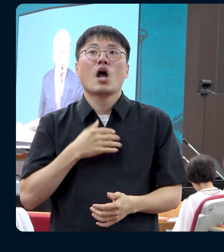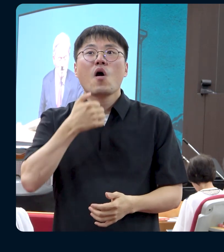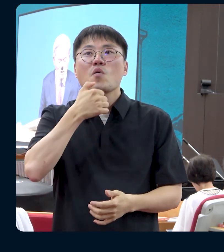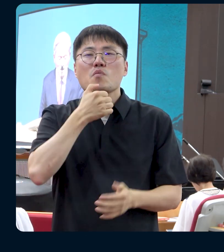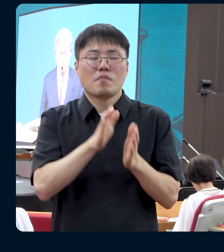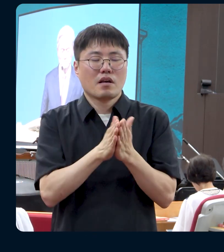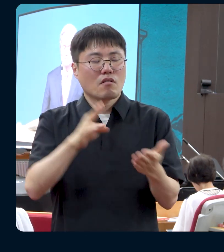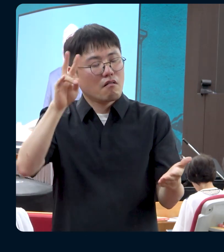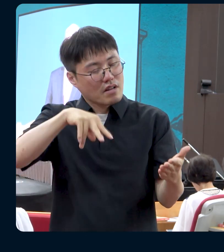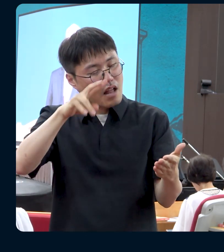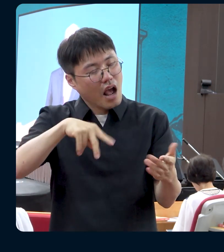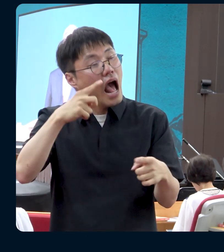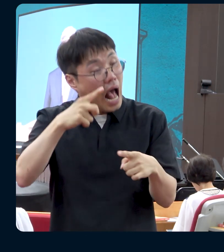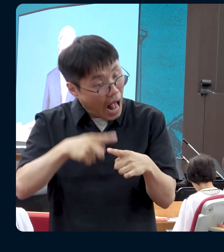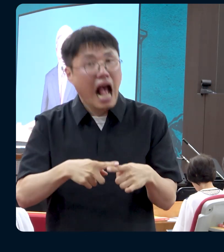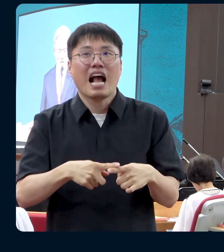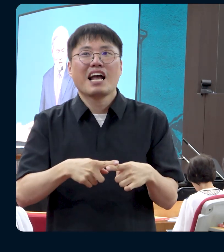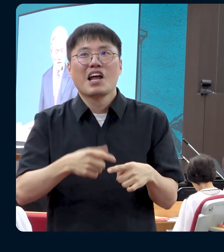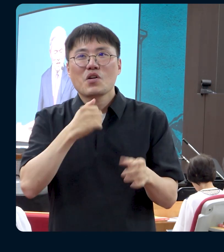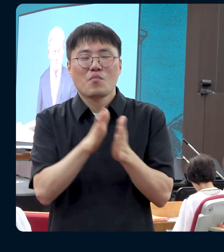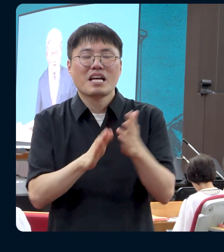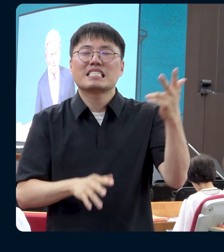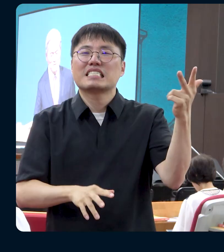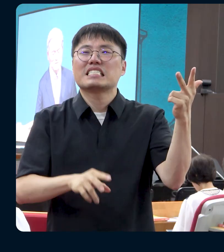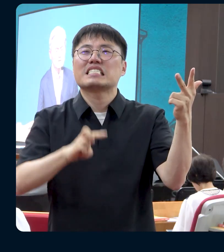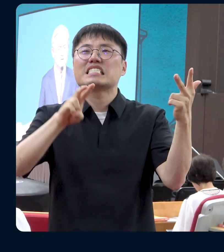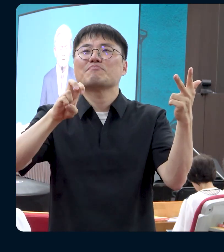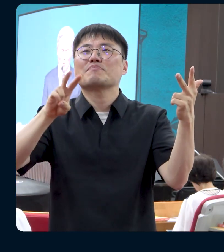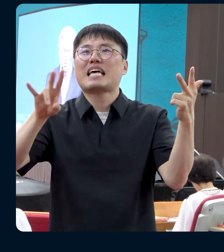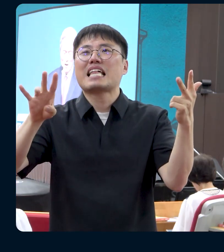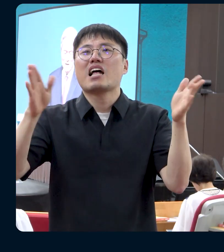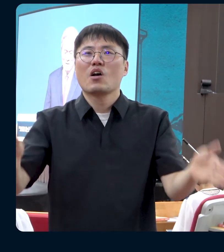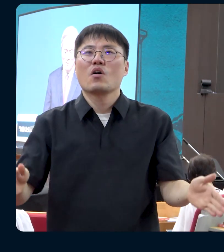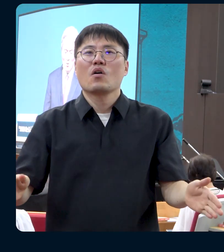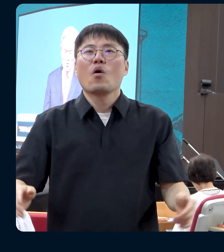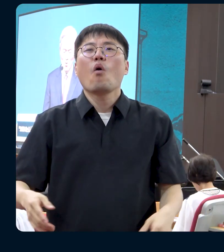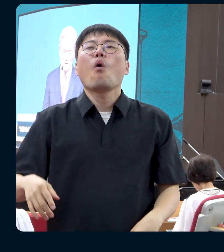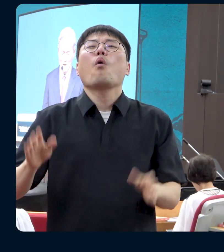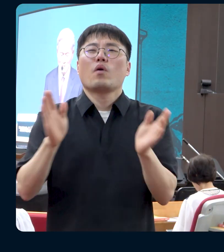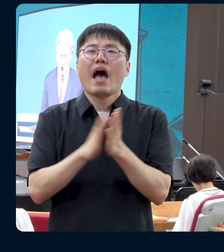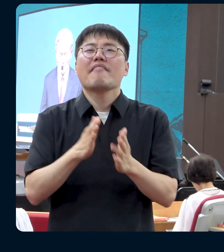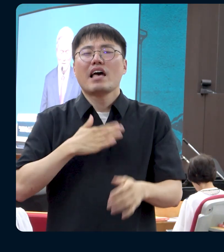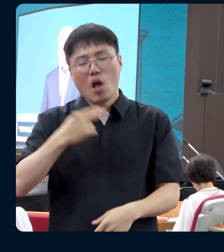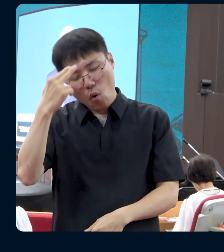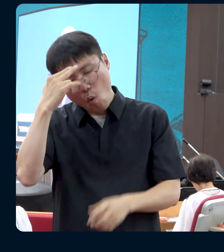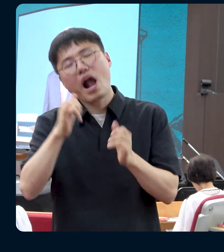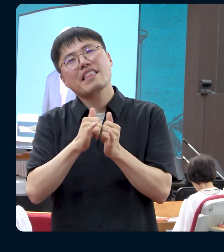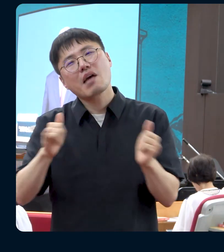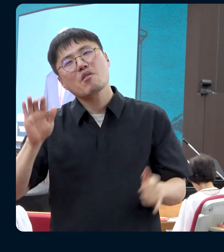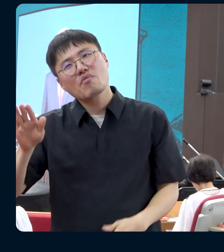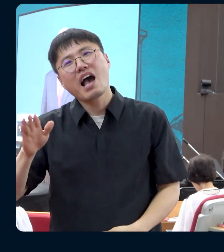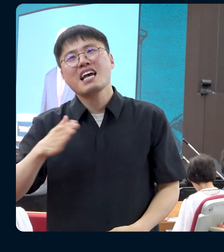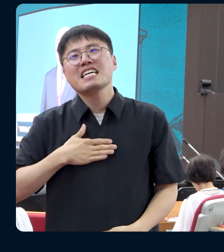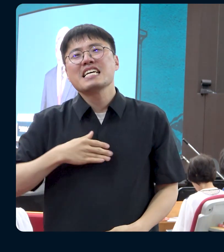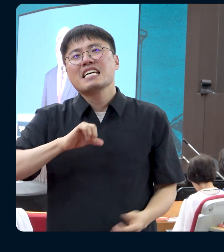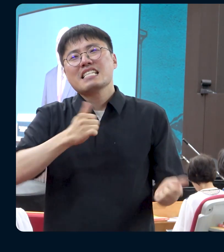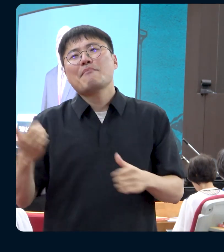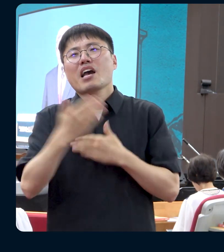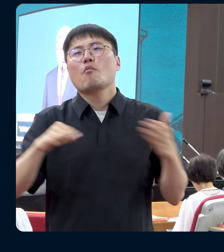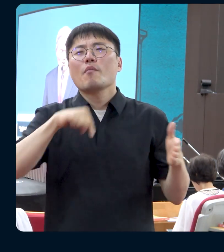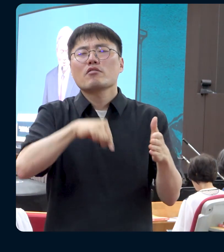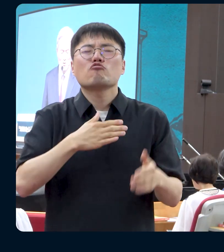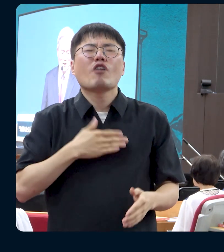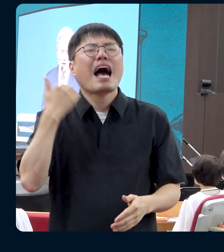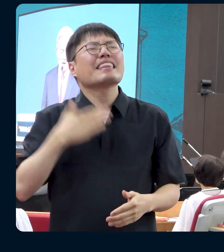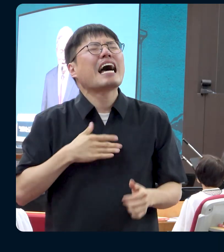제가 한번 로마서를 묵상하다가 로마서 7장 24절, 오호라 나는 곤고한 사람이로다, 이 사망의